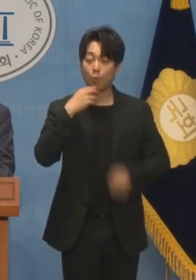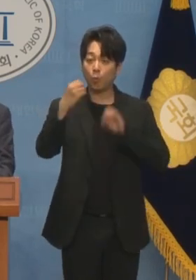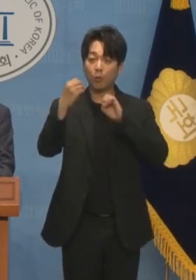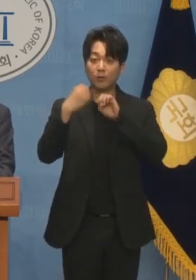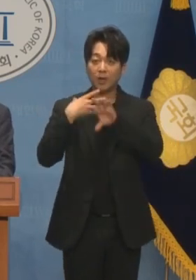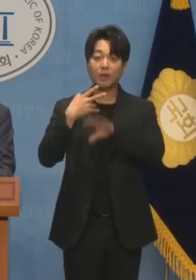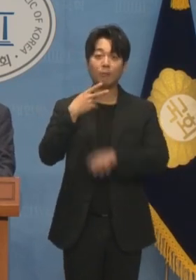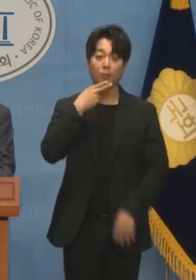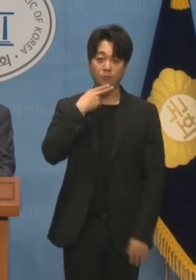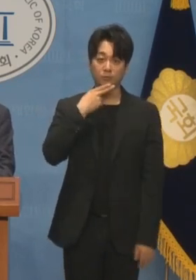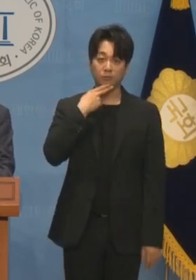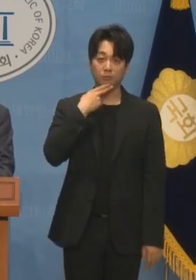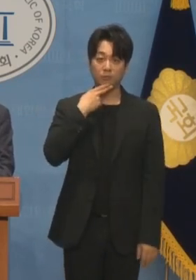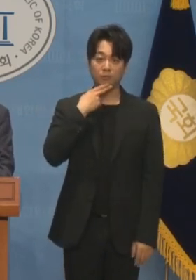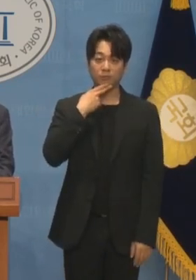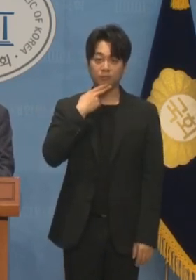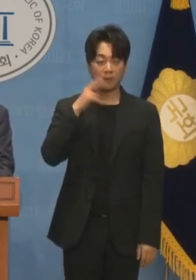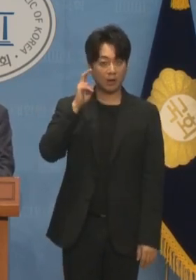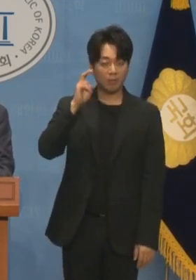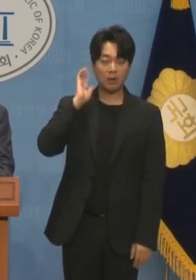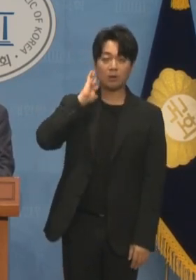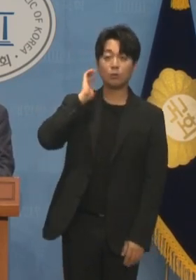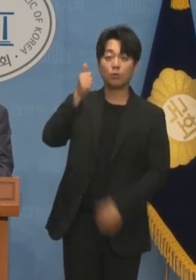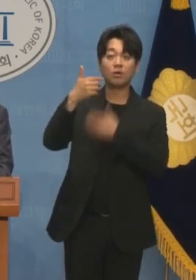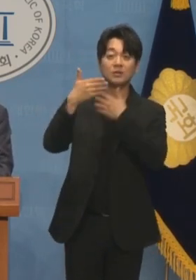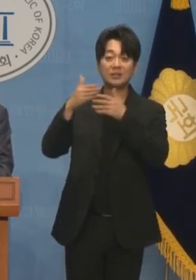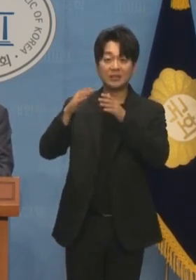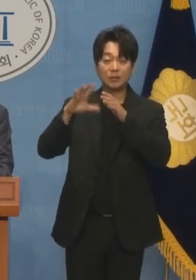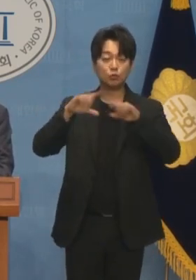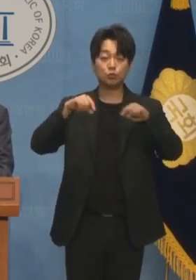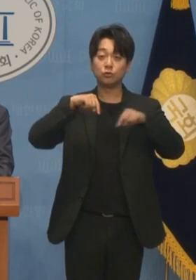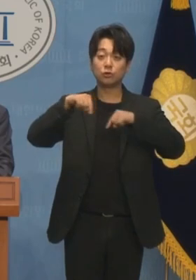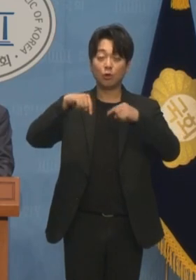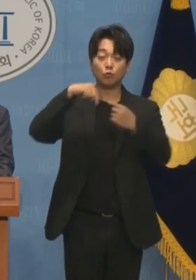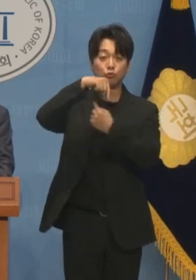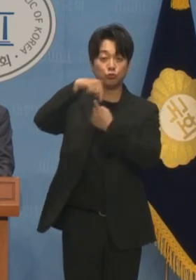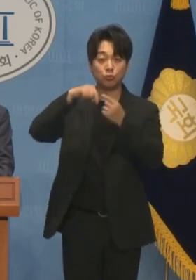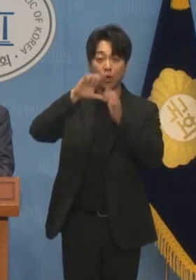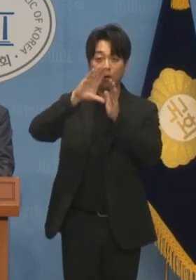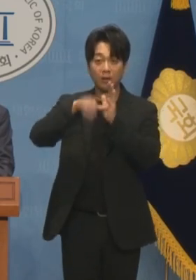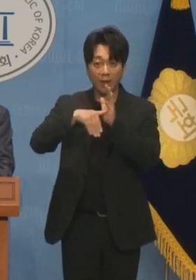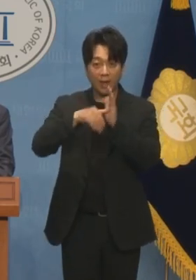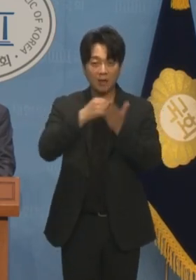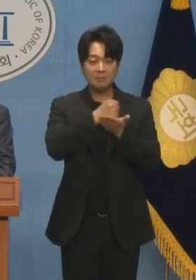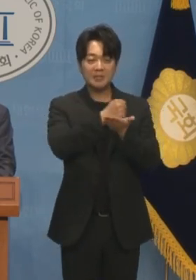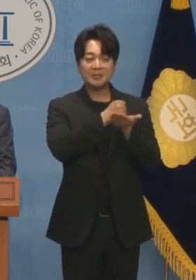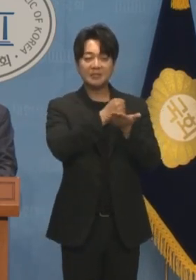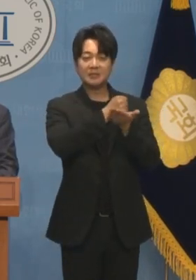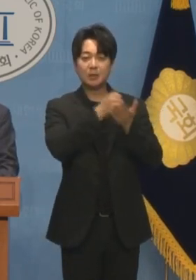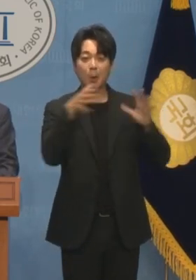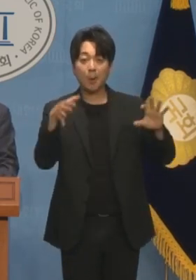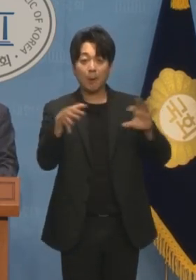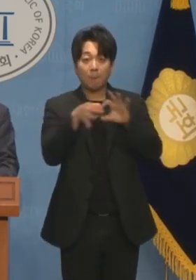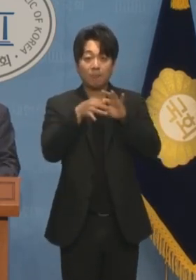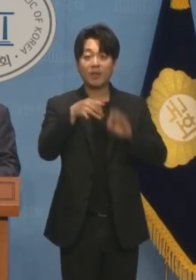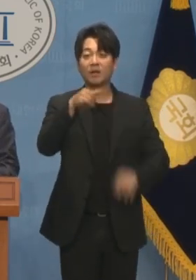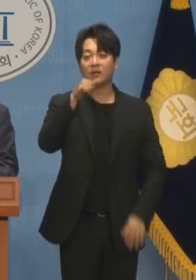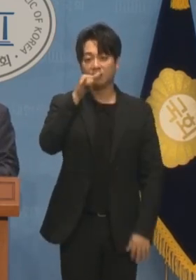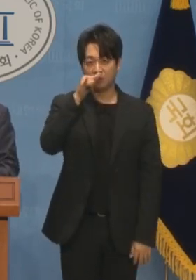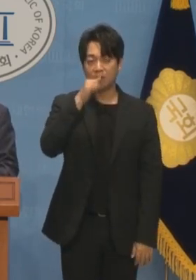대통령실이 미신과 주술로 국정을 운영하고 지탱하고 있다고 하는 것을 시인하는